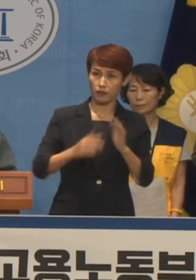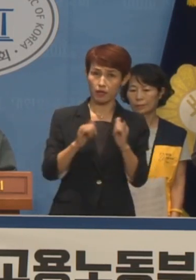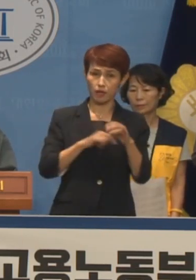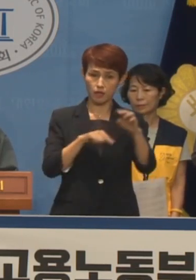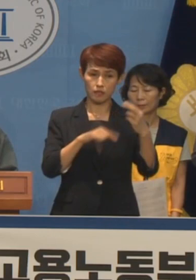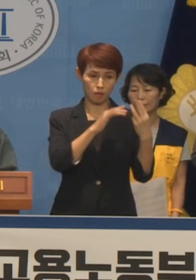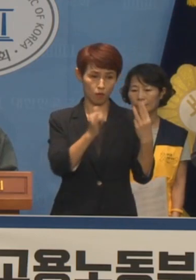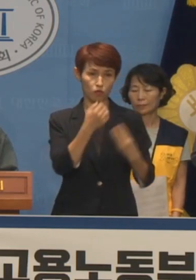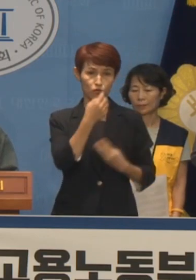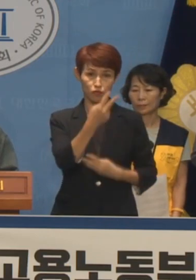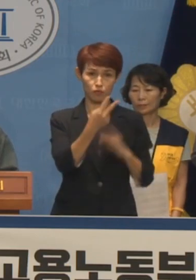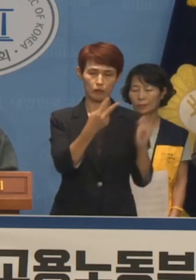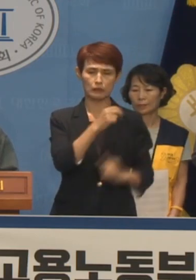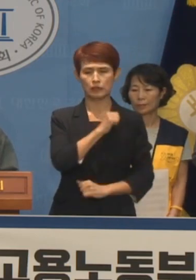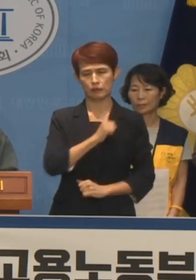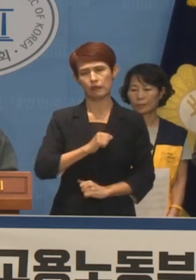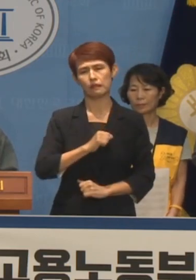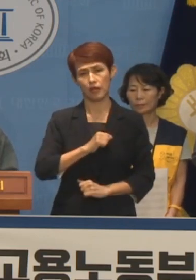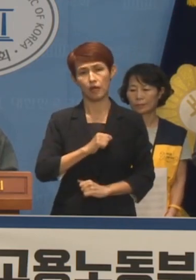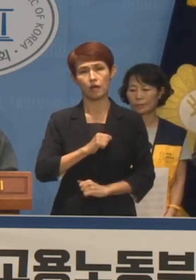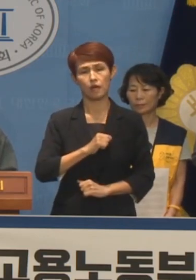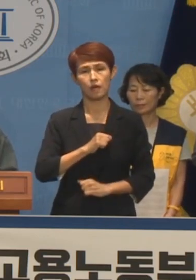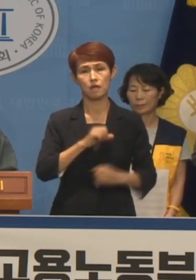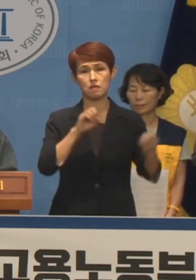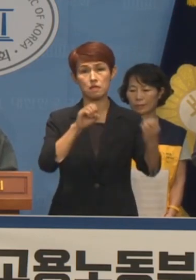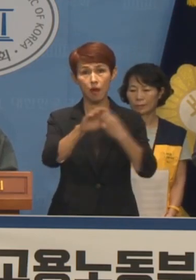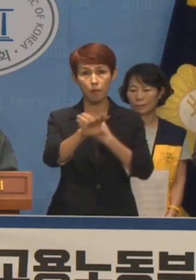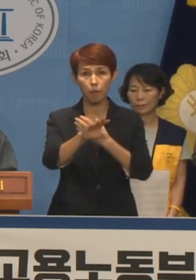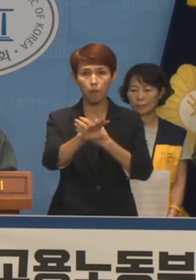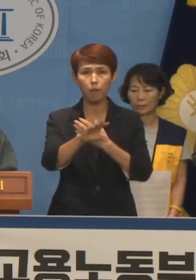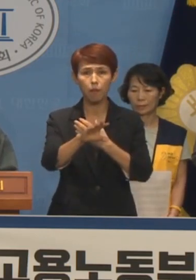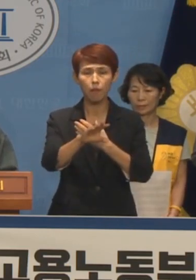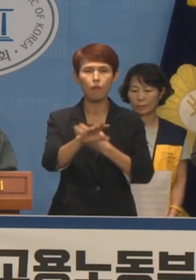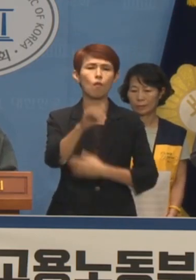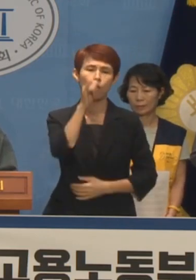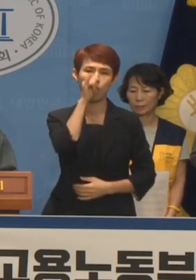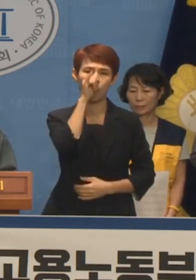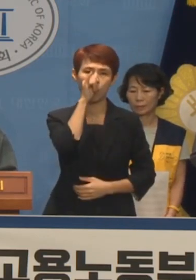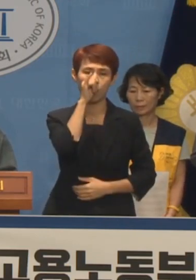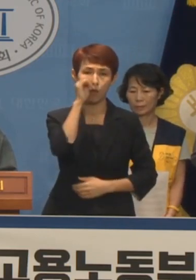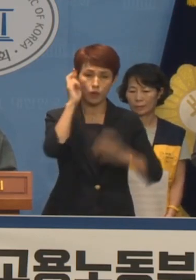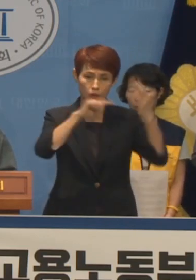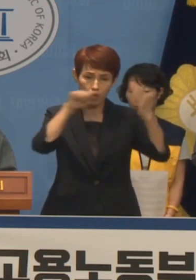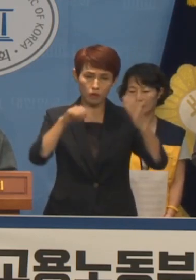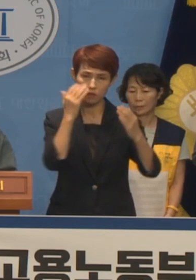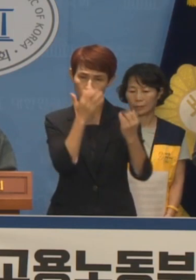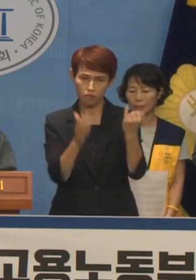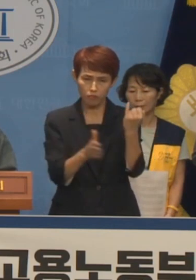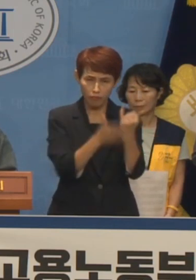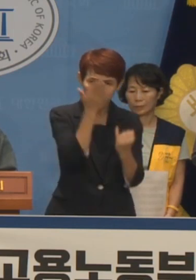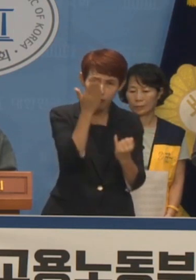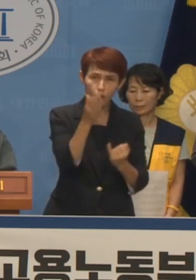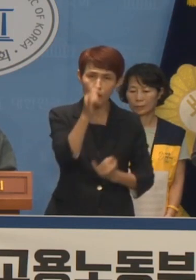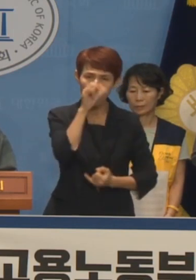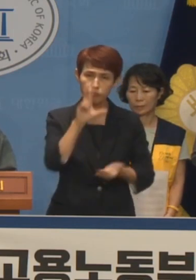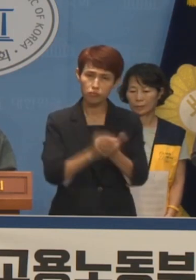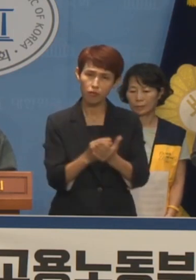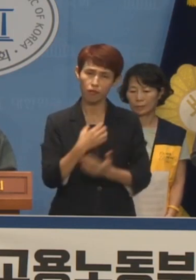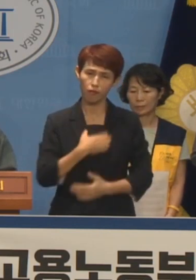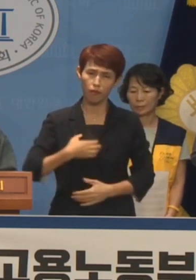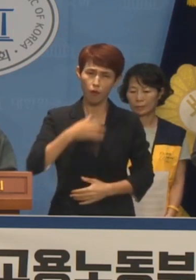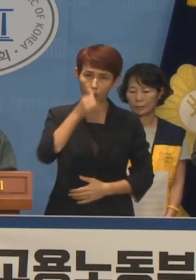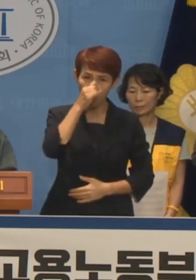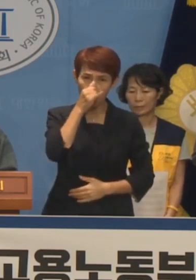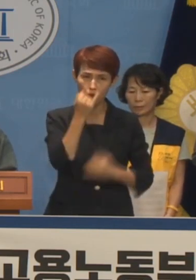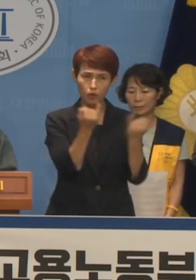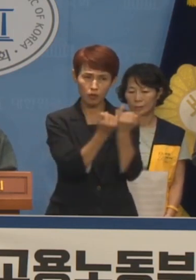2명은 참고 넘어갔다라는 실태조사의 응답 비율을 감안한다면 직장 내 성희롱으로 어려움을 겪는 여성 노동자들은 훨씬 많을